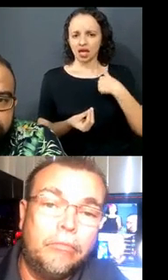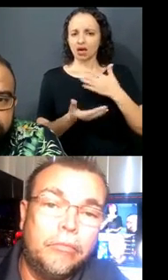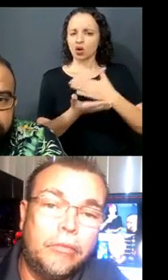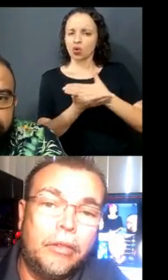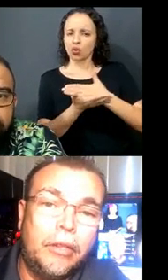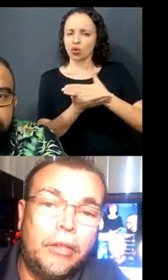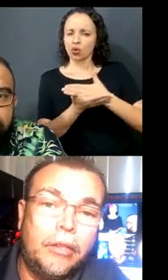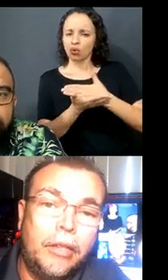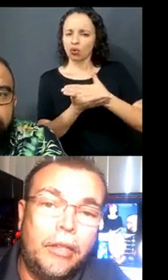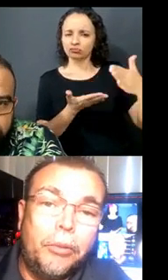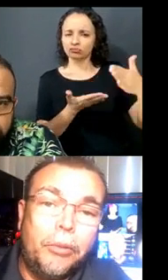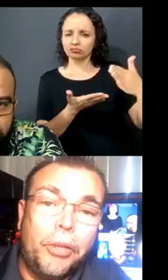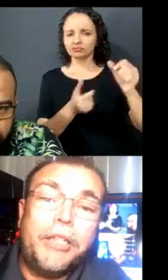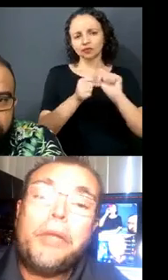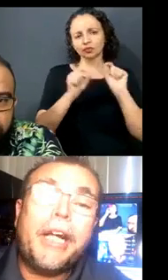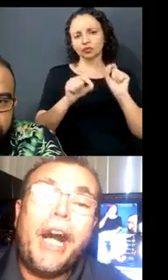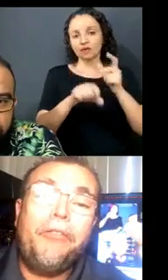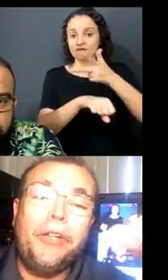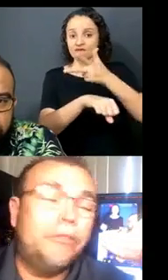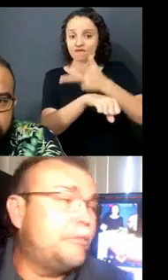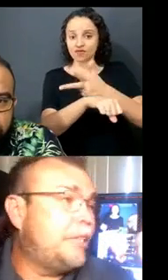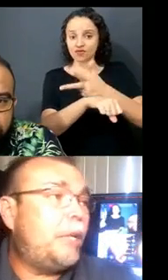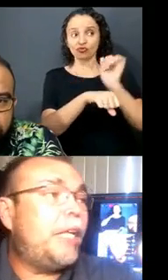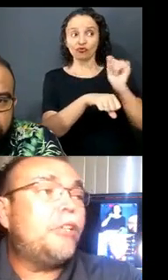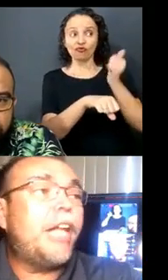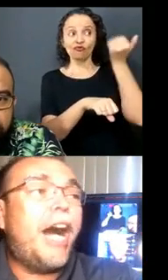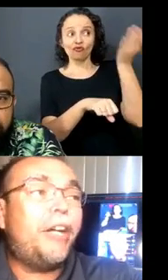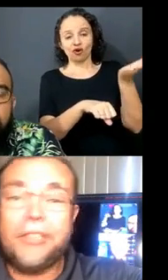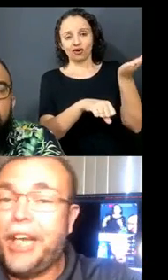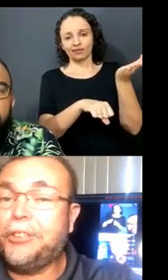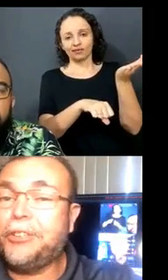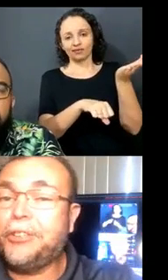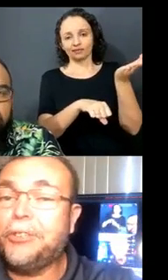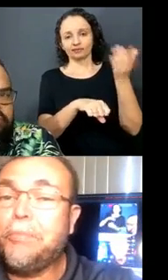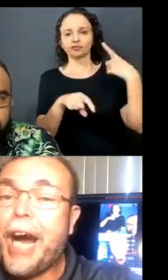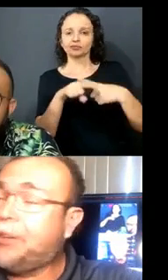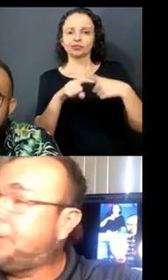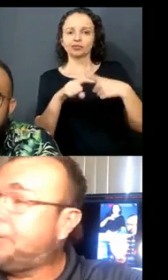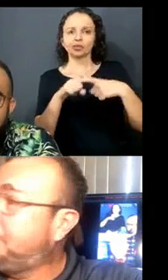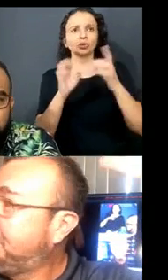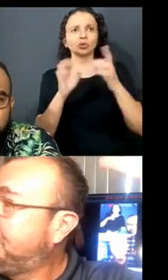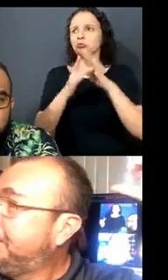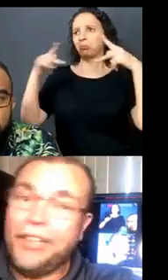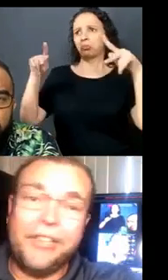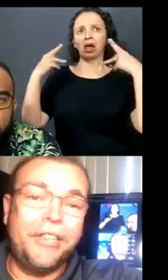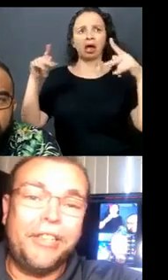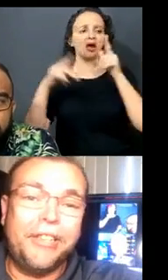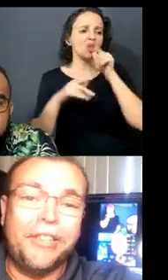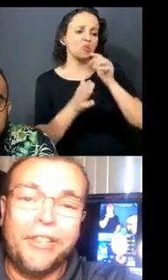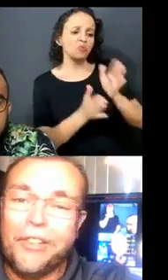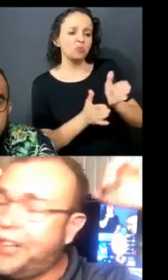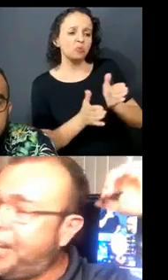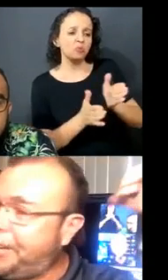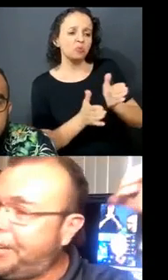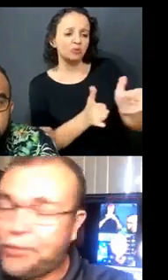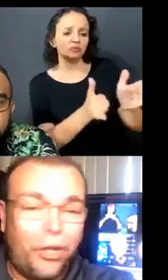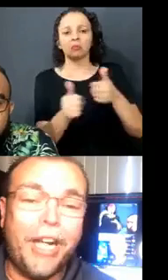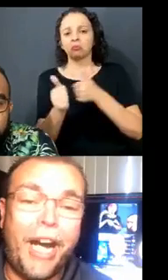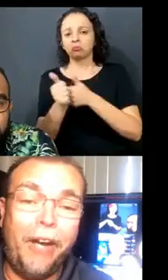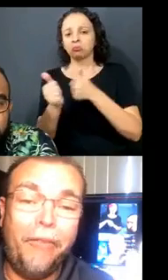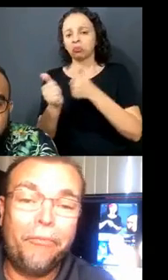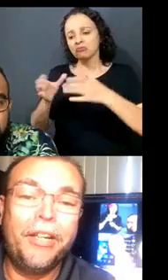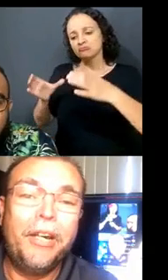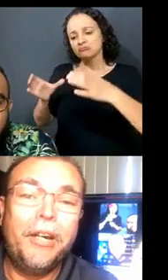externo. Porque Jesus pregava na beira do lago, dentro do barco. Perto do poço.